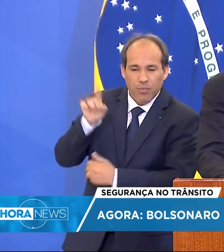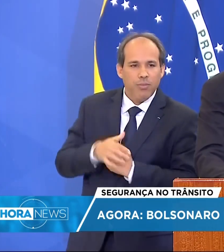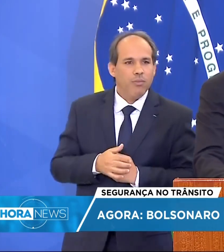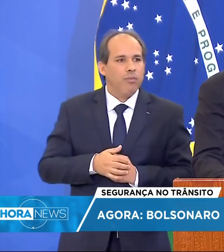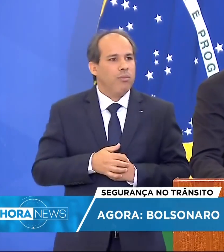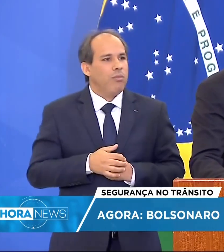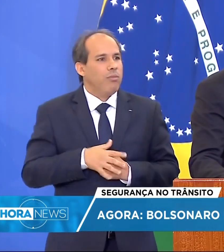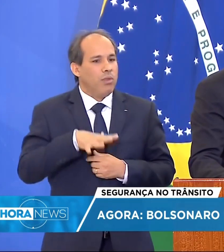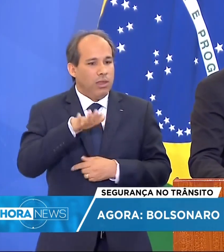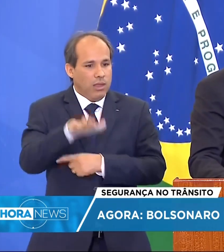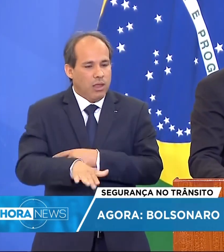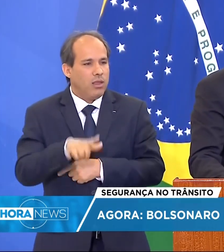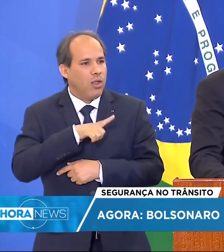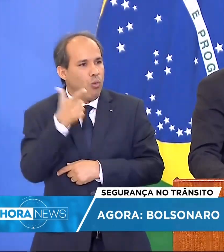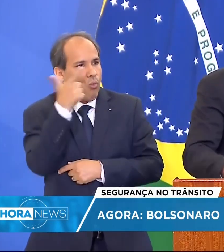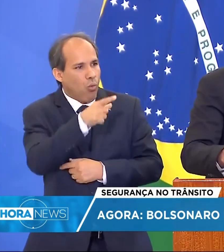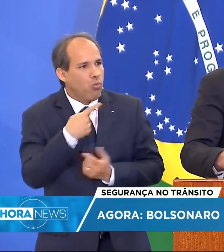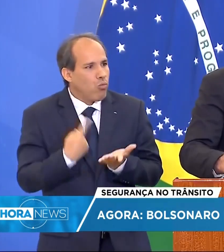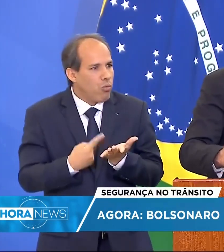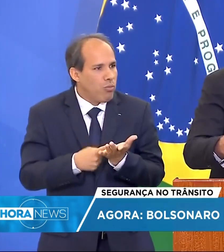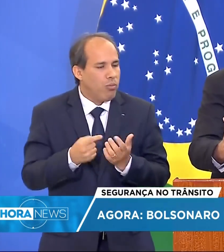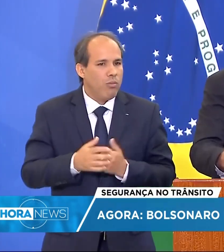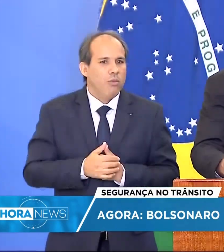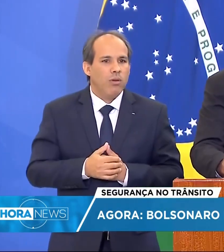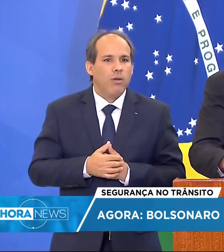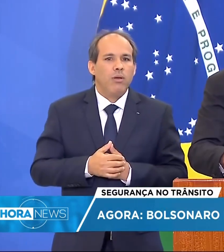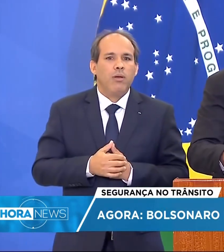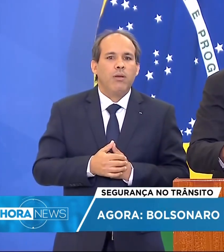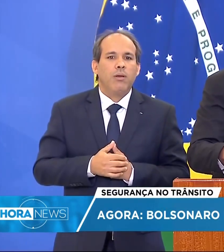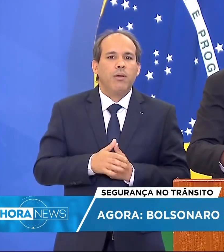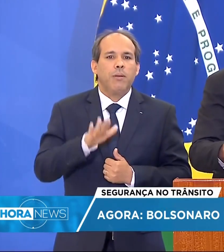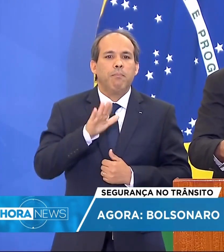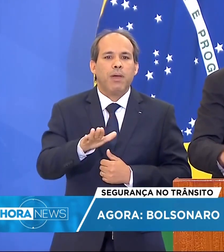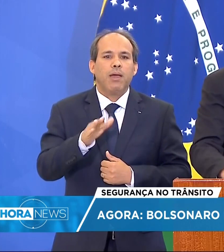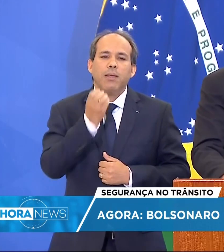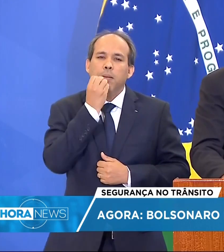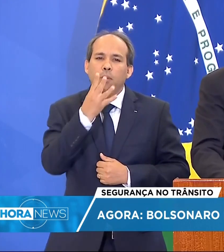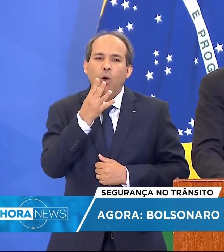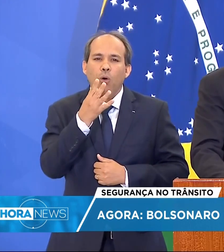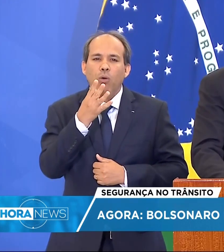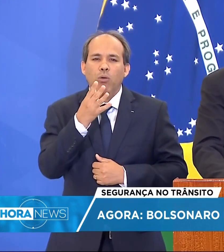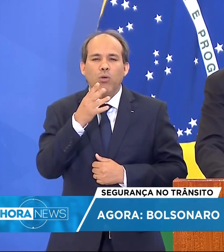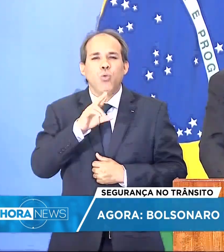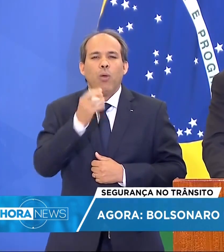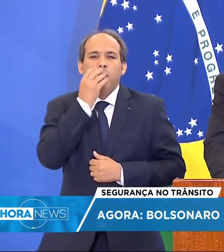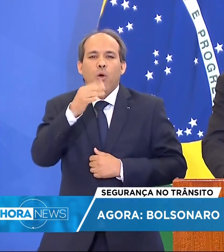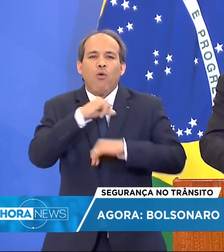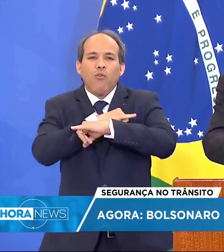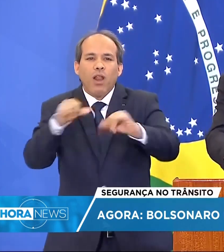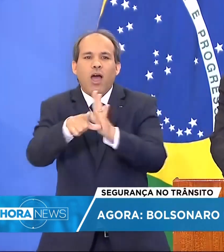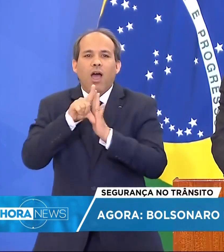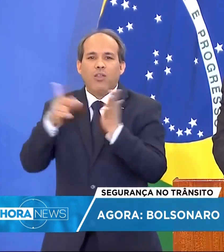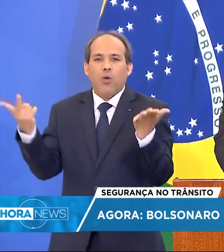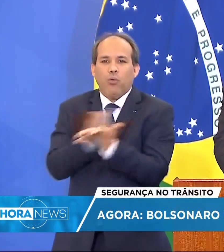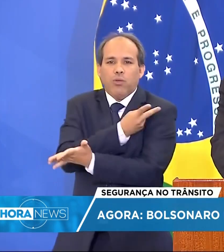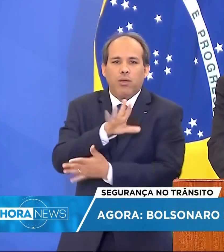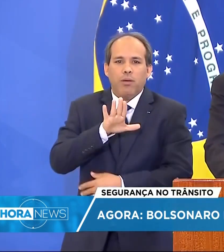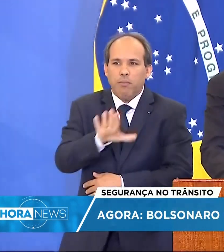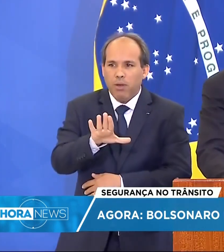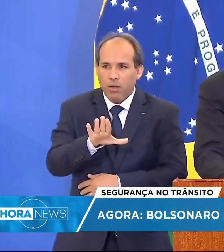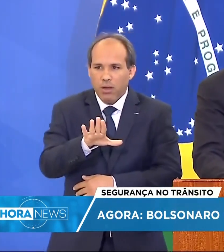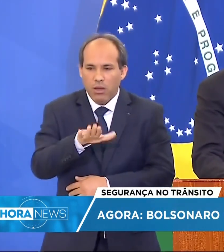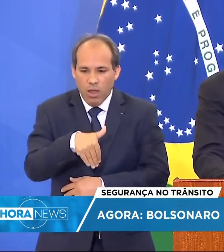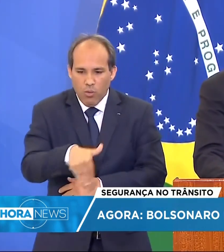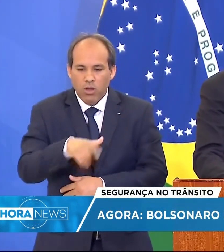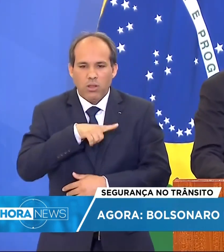Temos a reunião já tarde. Não é bom a gente falar antes das coisas acontecerem, né? Mas temos a reunião já tarde com a